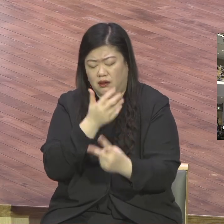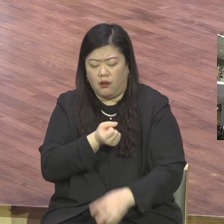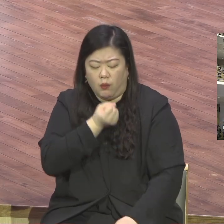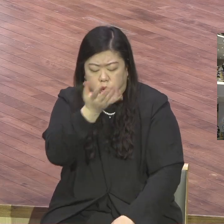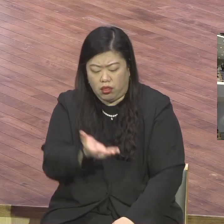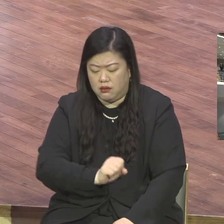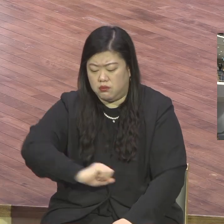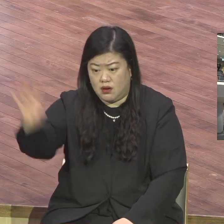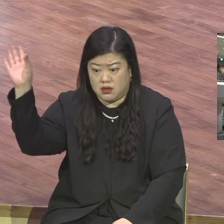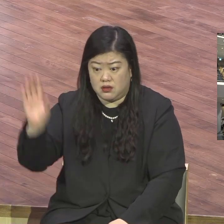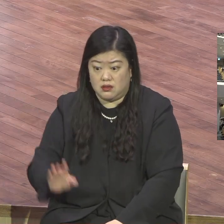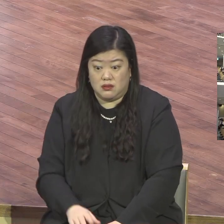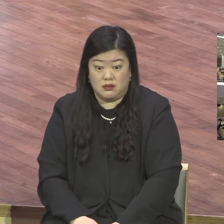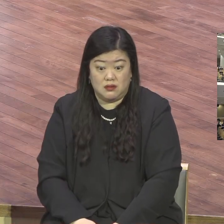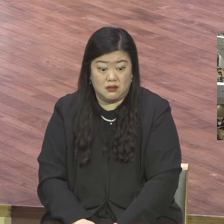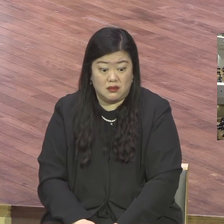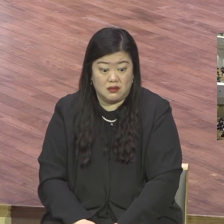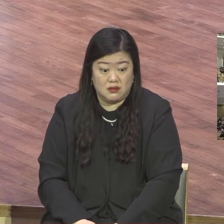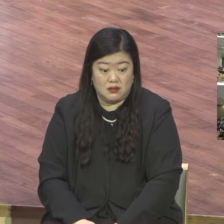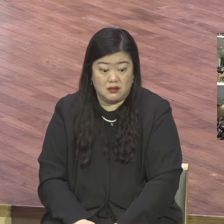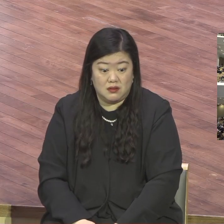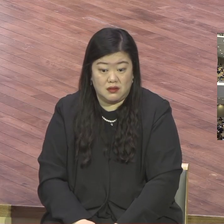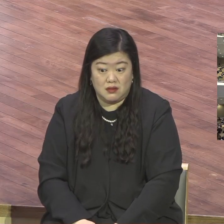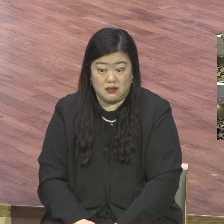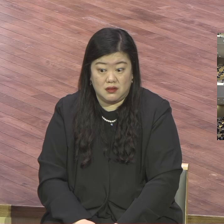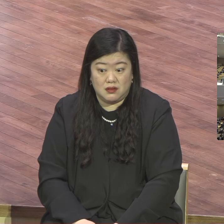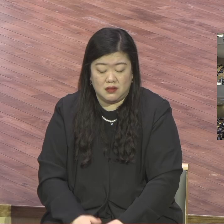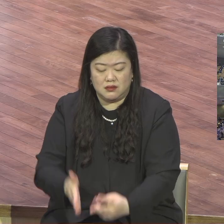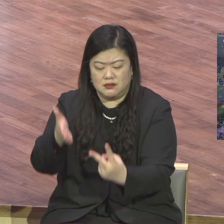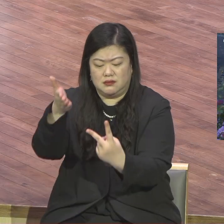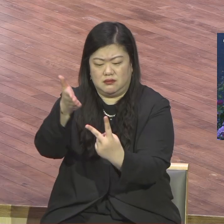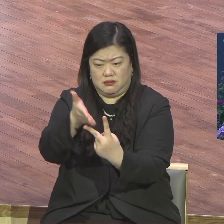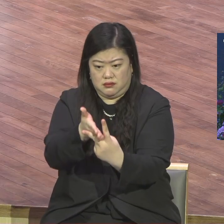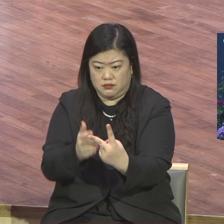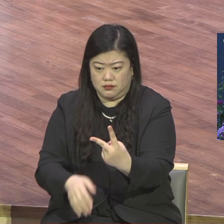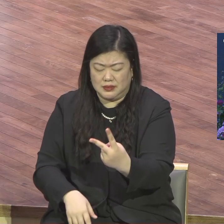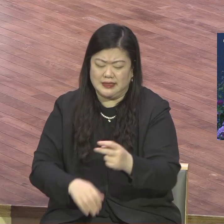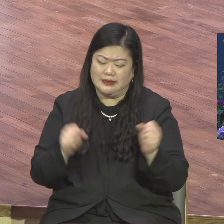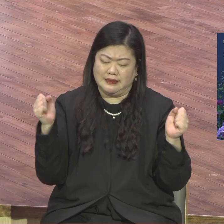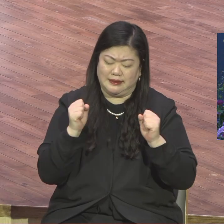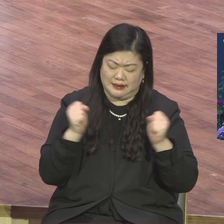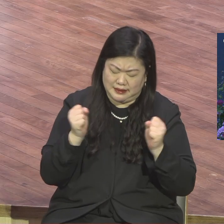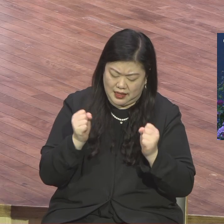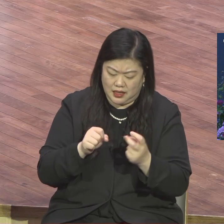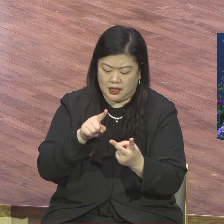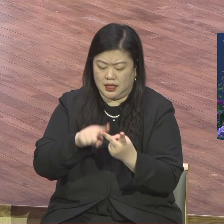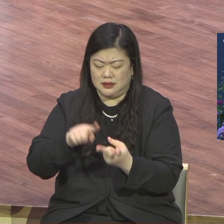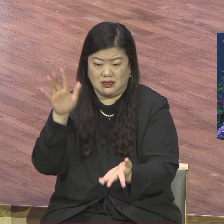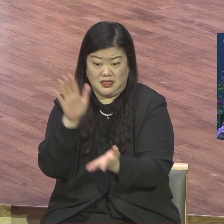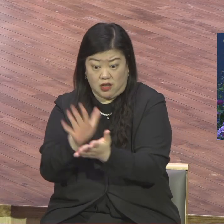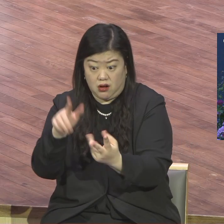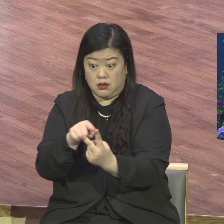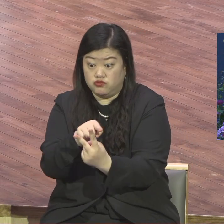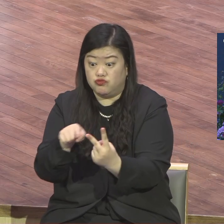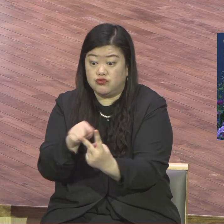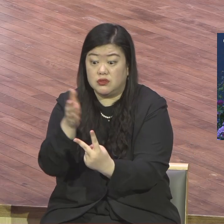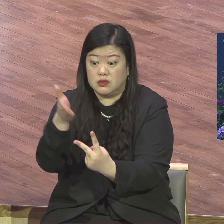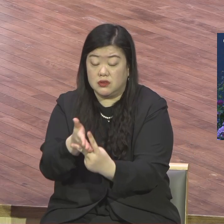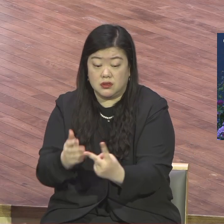버리리라. 자, 이 말의 핵심이 뭐예요? 차든지 뜨겁든지. 자,